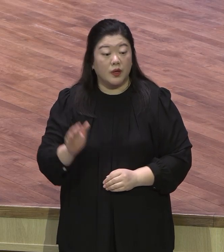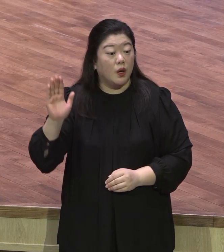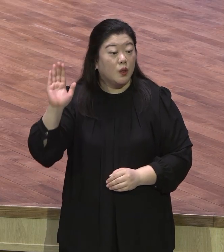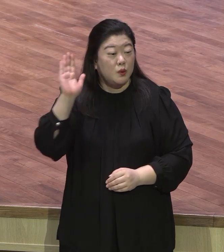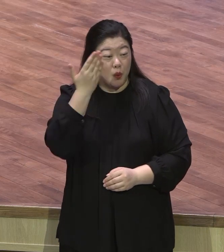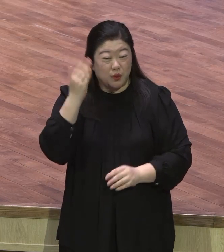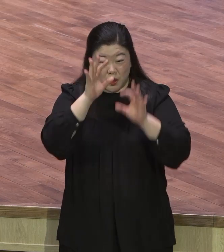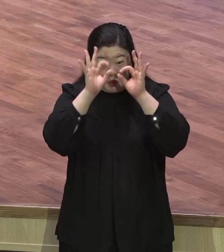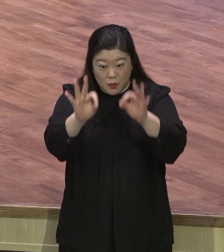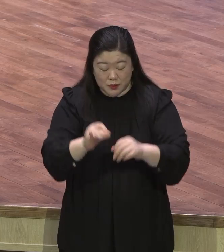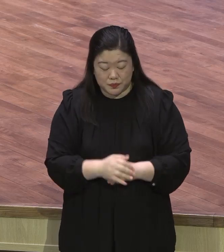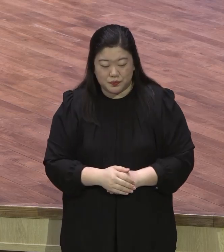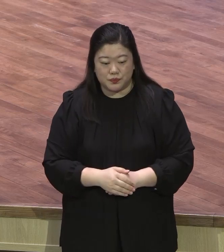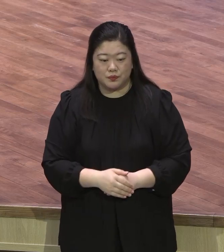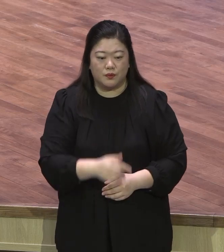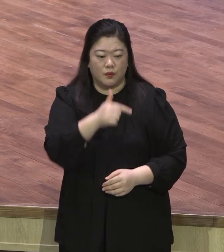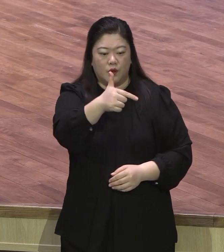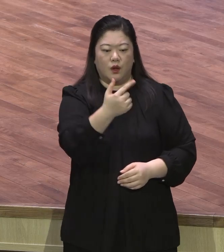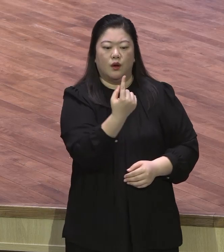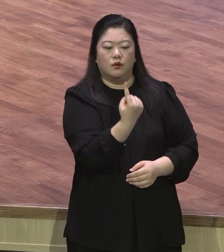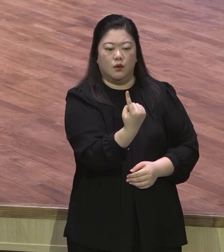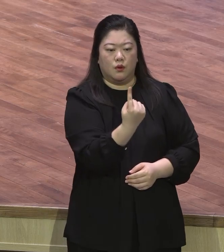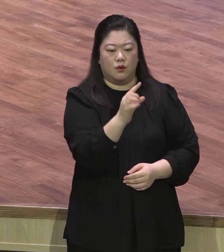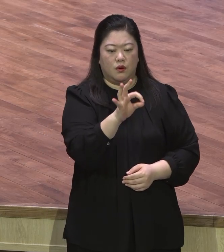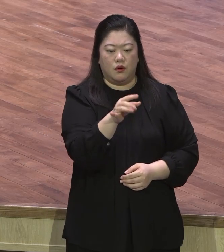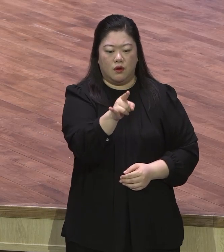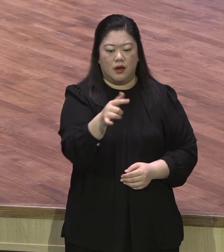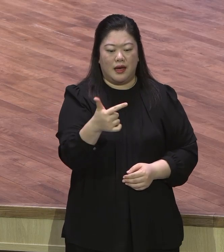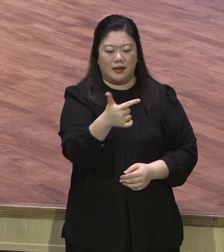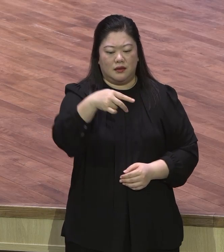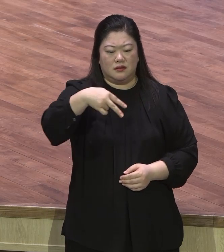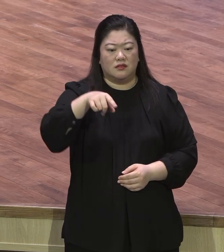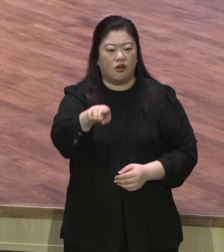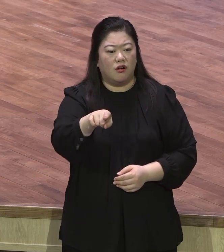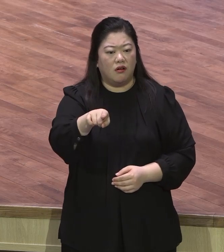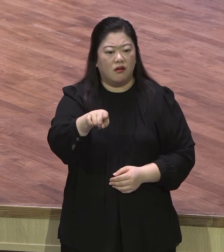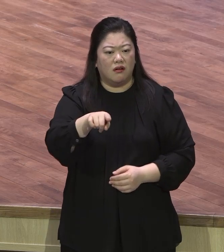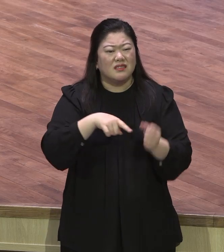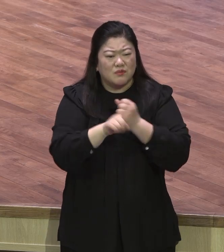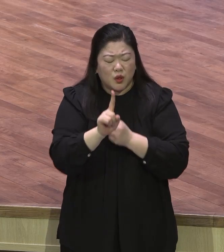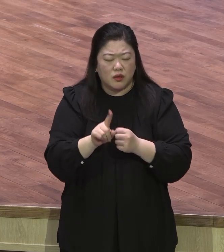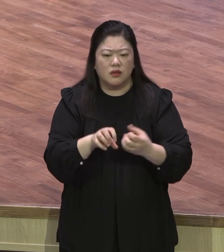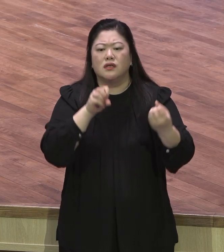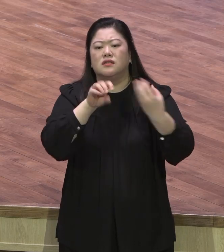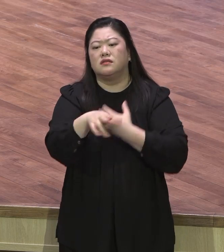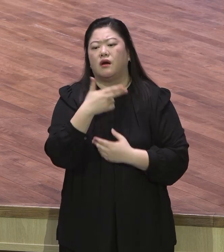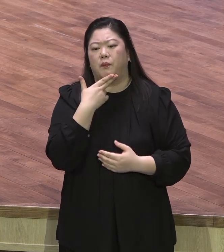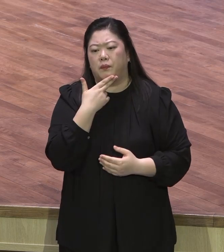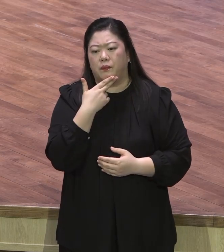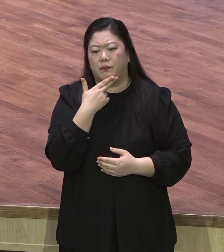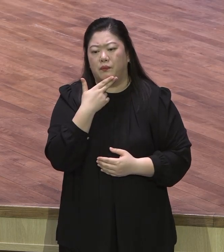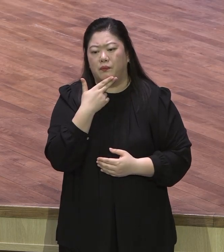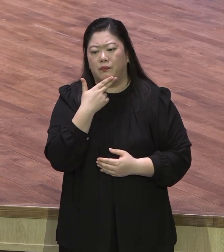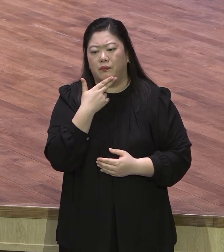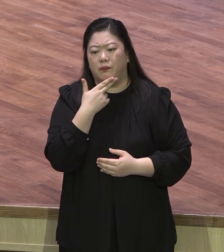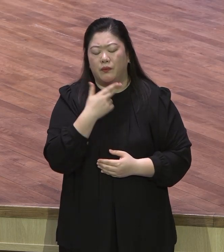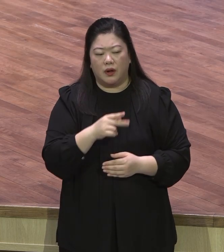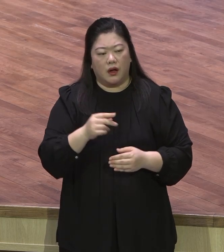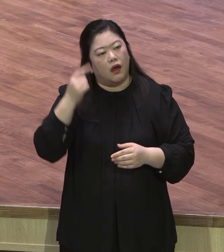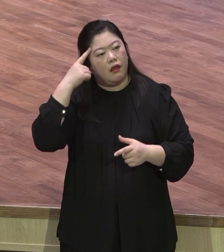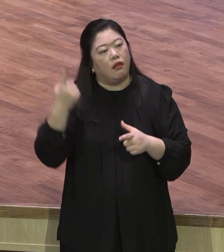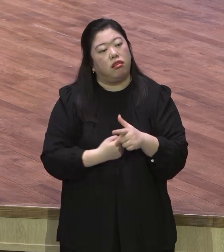사람들은 싹 다 답이 없어 인생 답이 없습니다 전부 다 뭐요 거짓아비 마귀에 속아서 살고 있어요 속아서